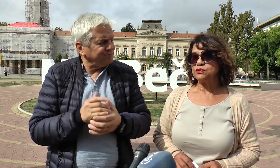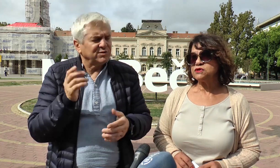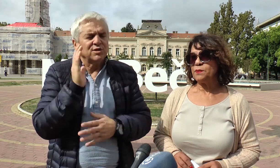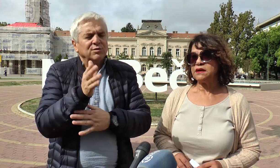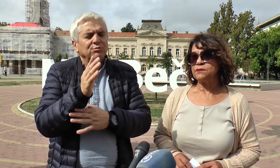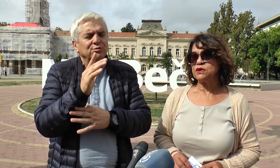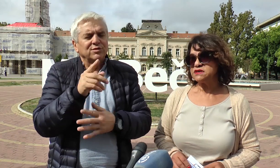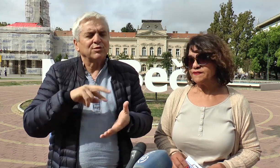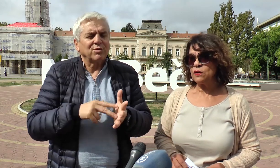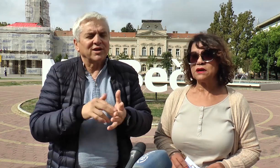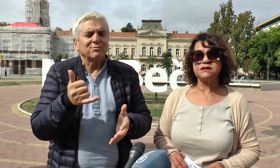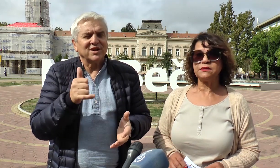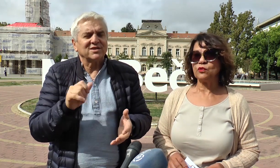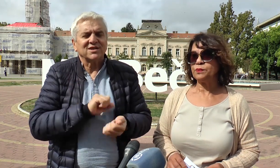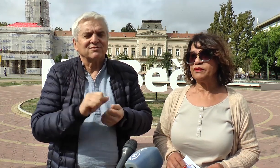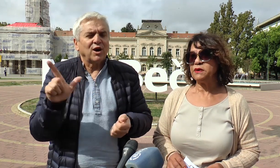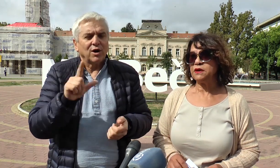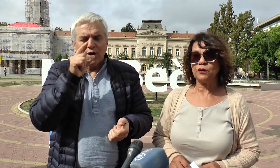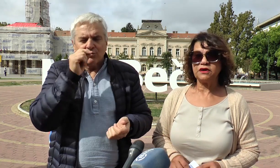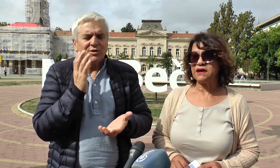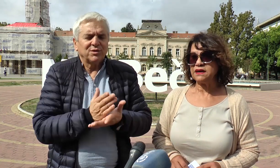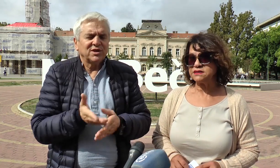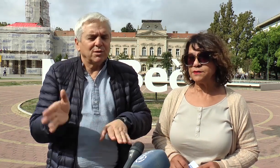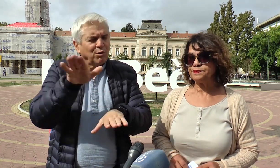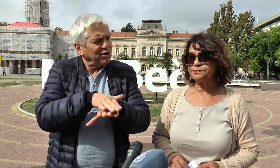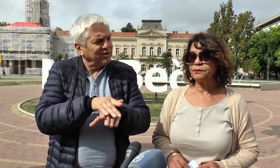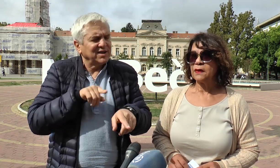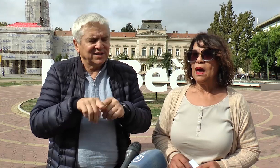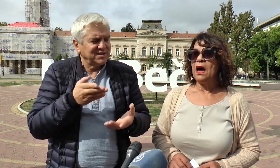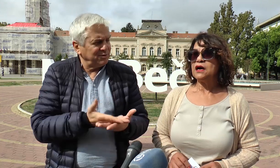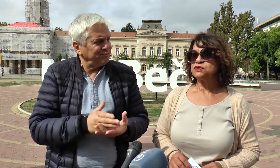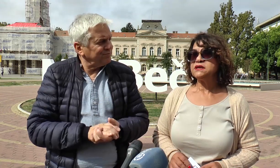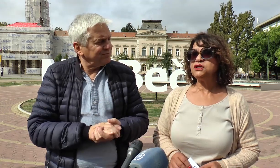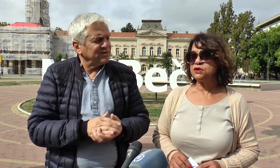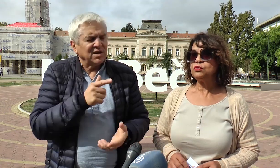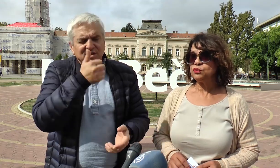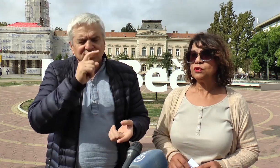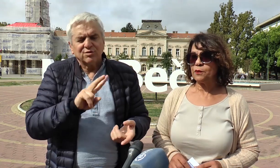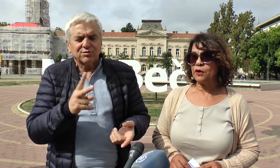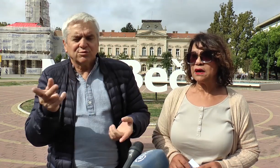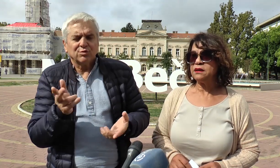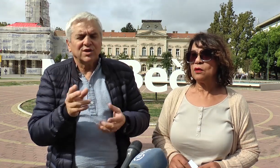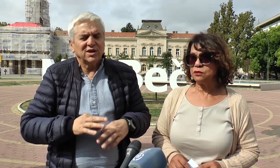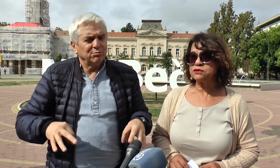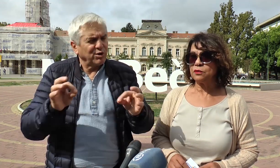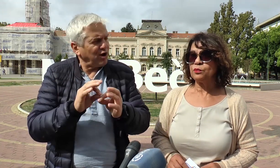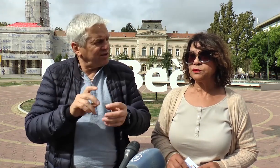ez a projektum, de reméljük, hogy a jövőben egyre több helyi önkormányzat területén meg lesz valósítva. Ami az